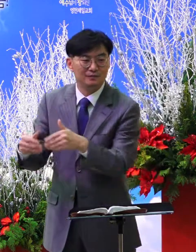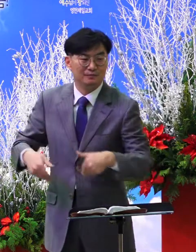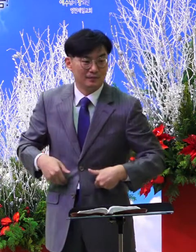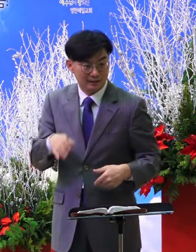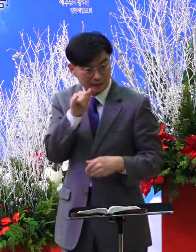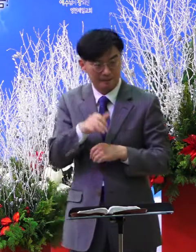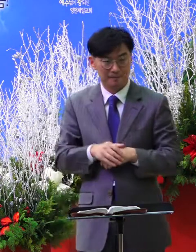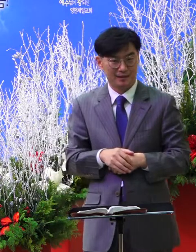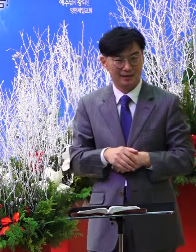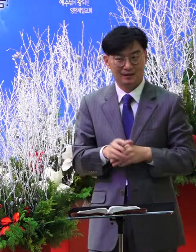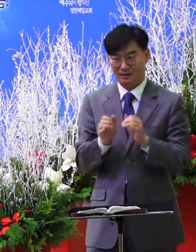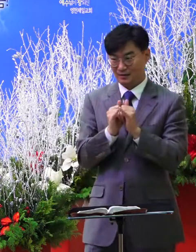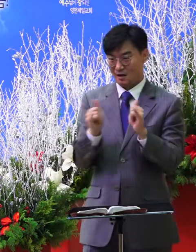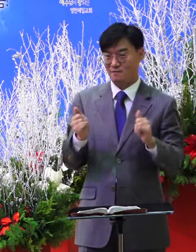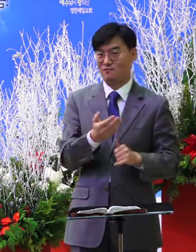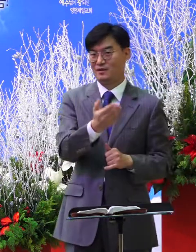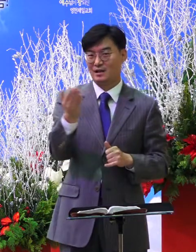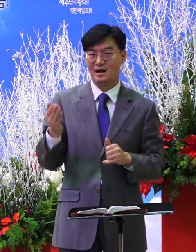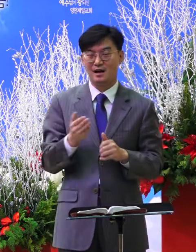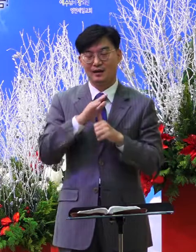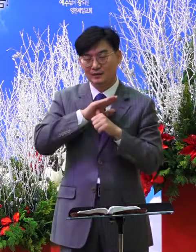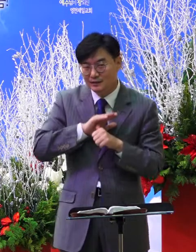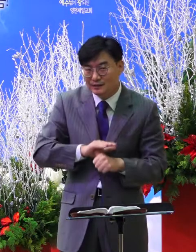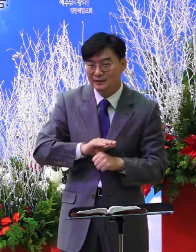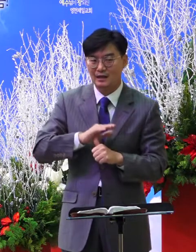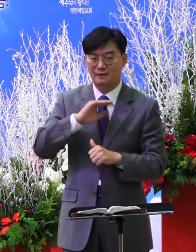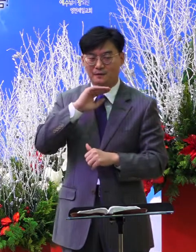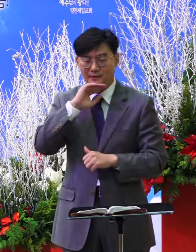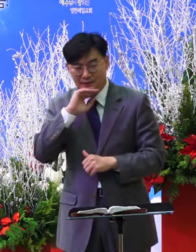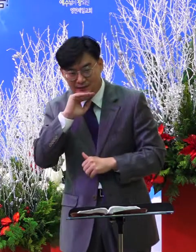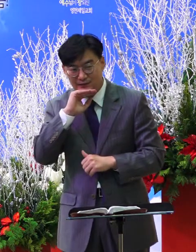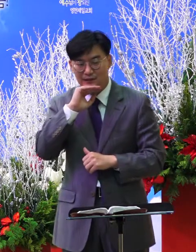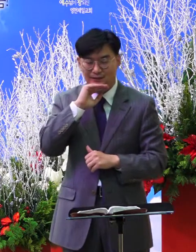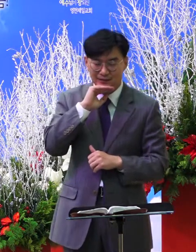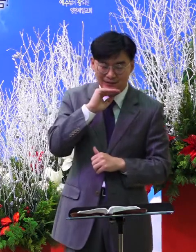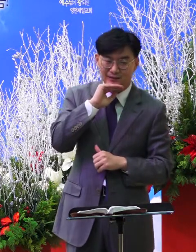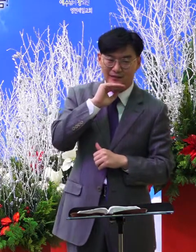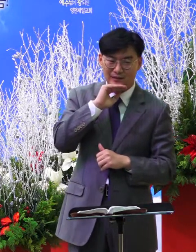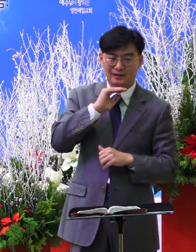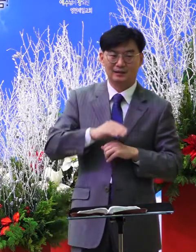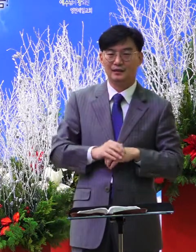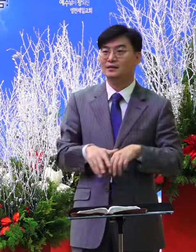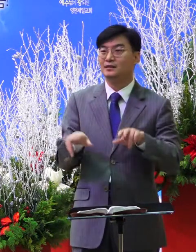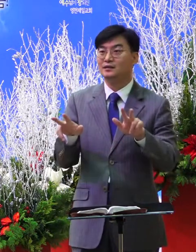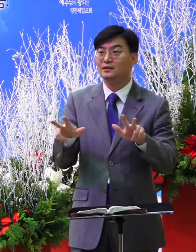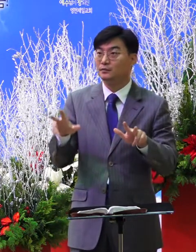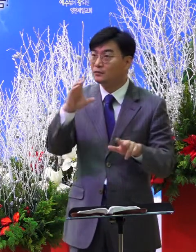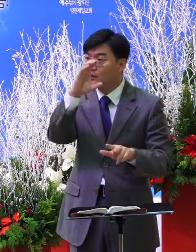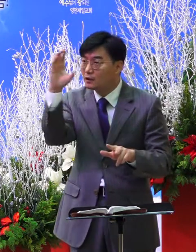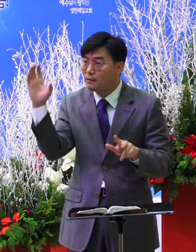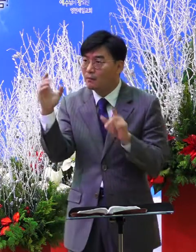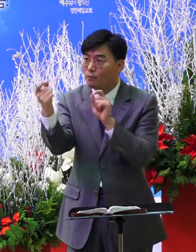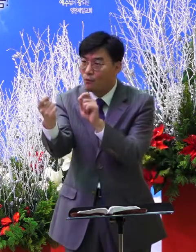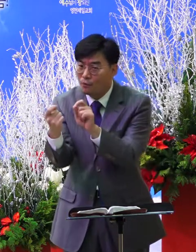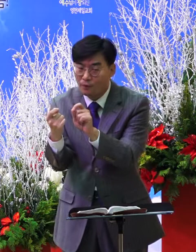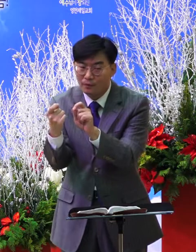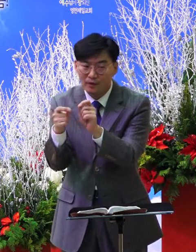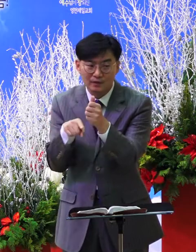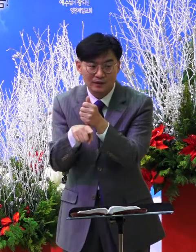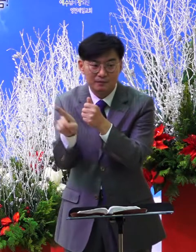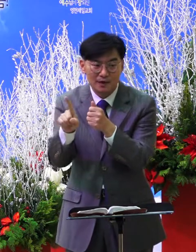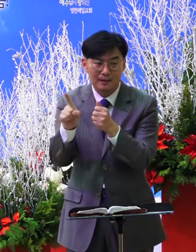이런 인내와 기다림을 다시 되새기는 시간이 대림절이죠. 교회력의 첫 번째 절기인 이 대림절을 통해서 우리는